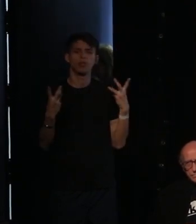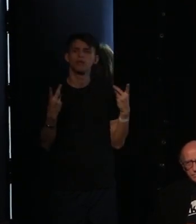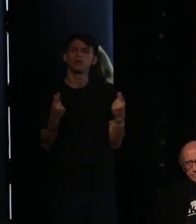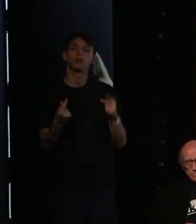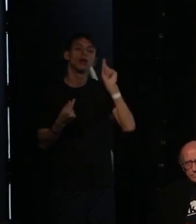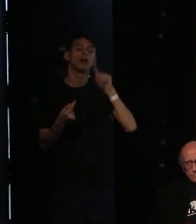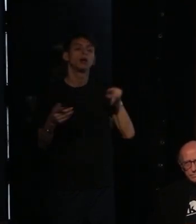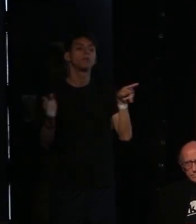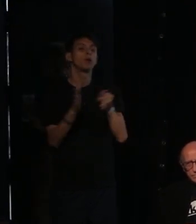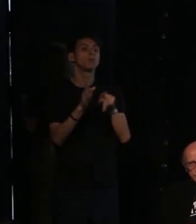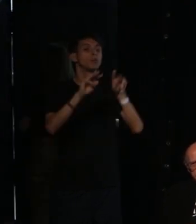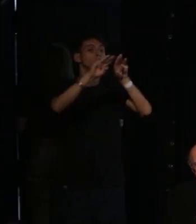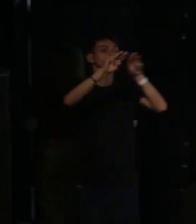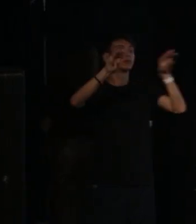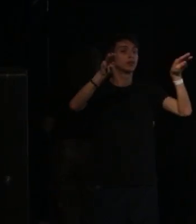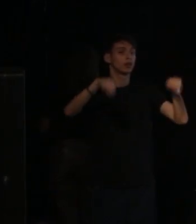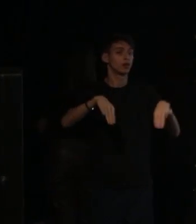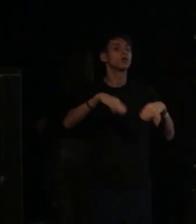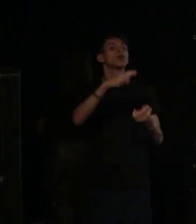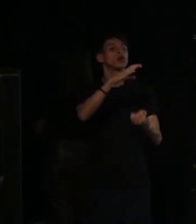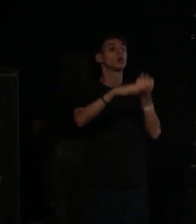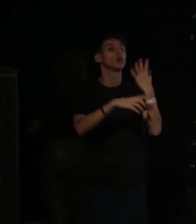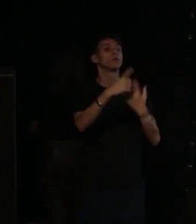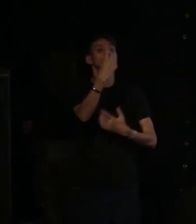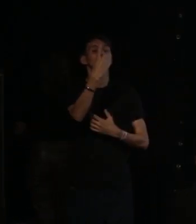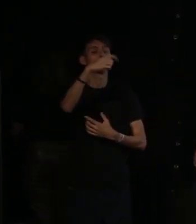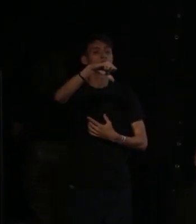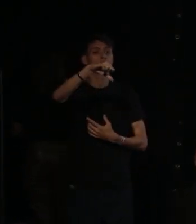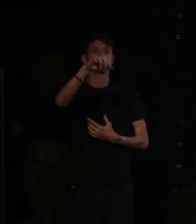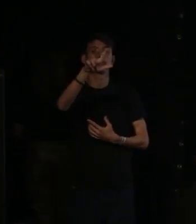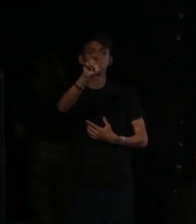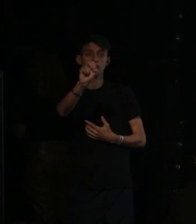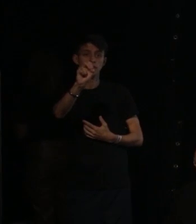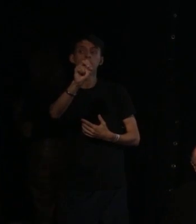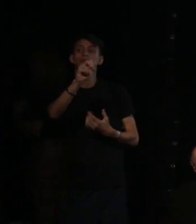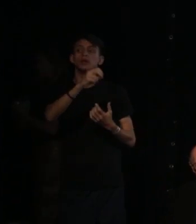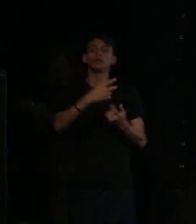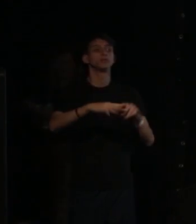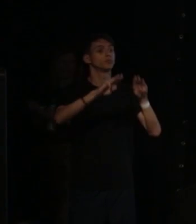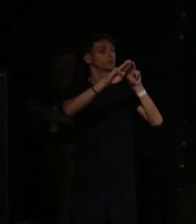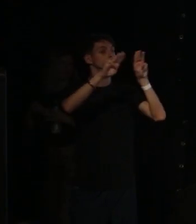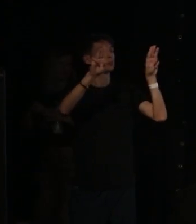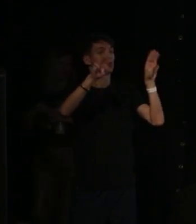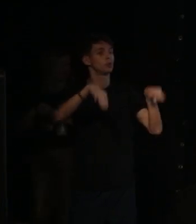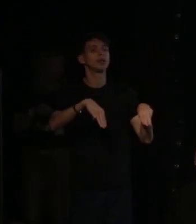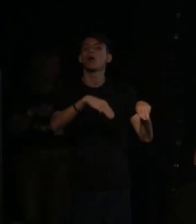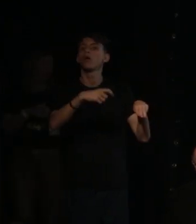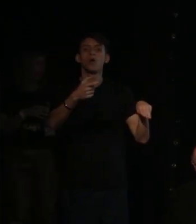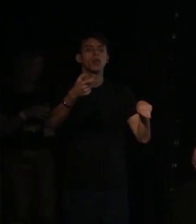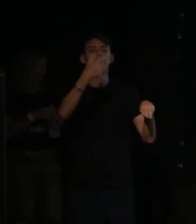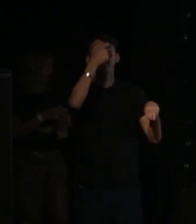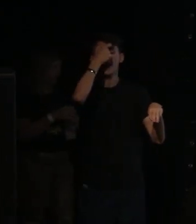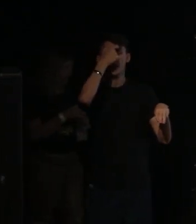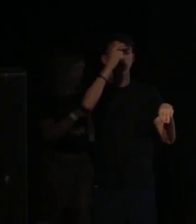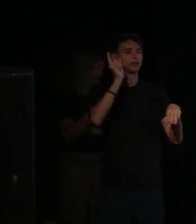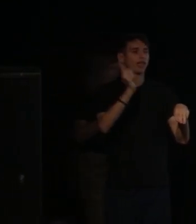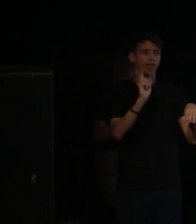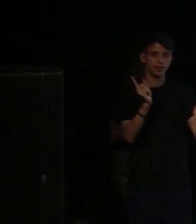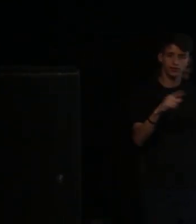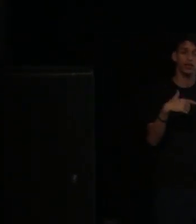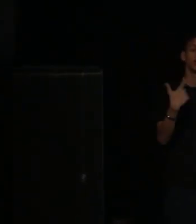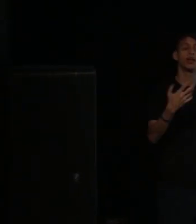que foi um museu que foi fundado na década de 50, chamado Museu do Inconsciente, que é hoje uma